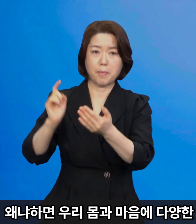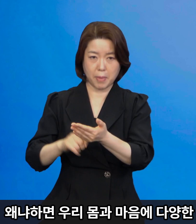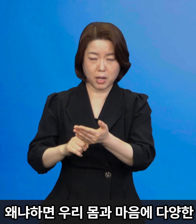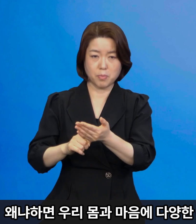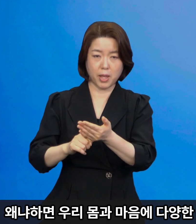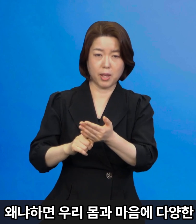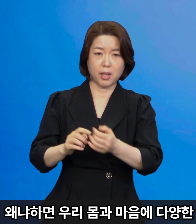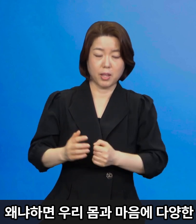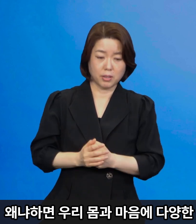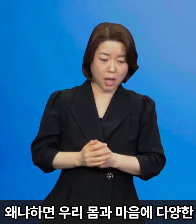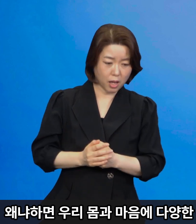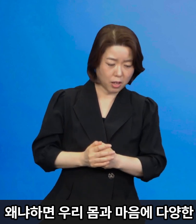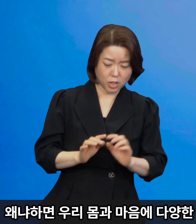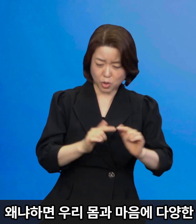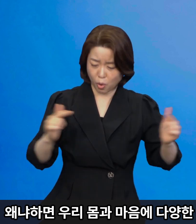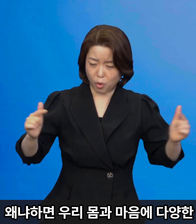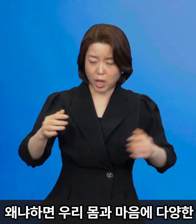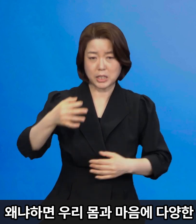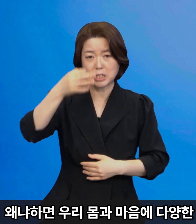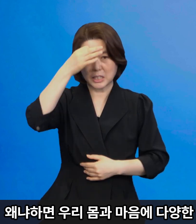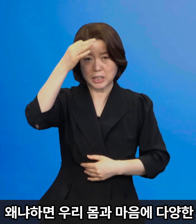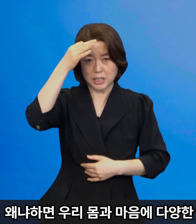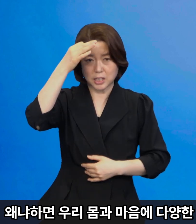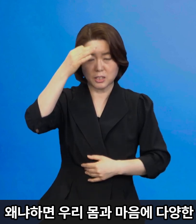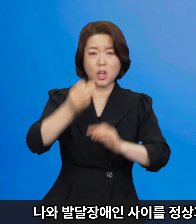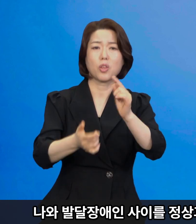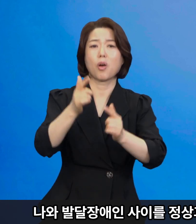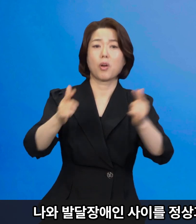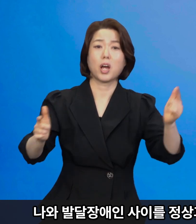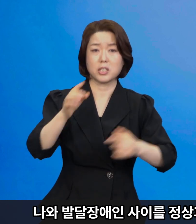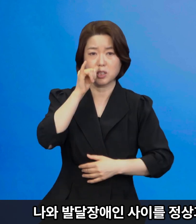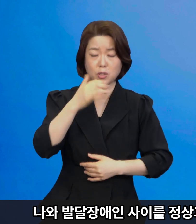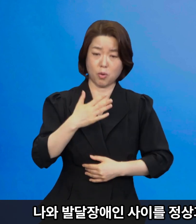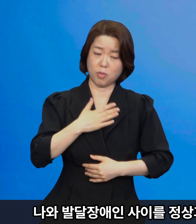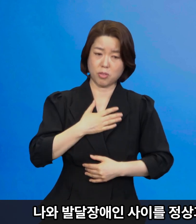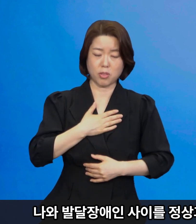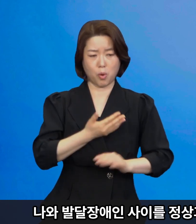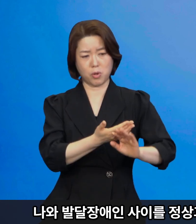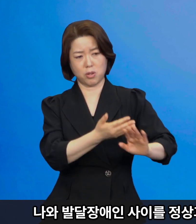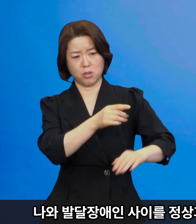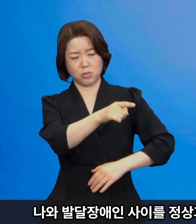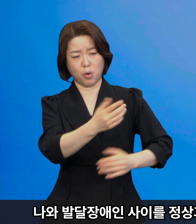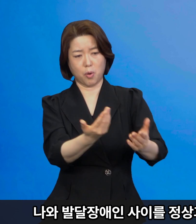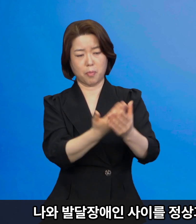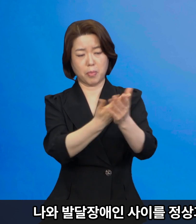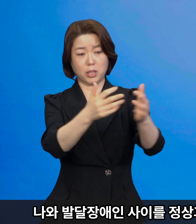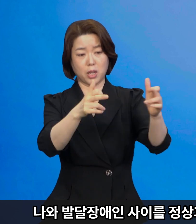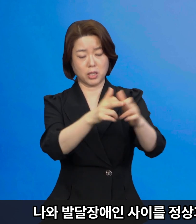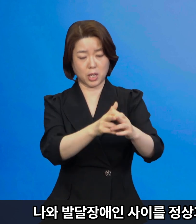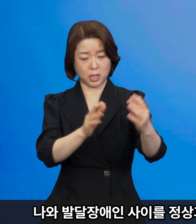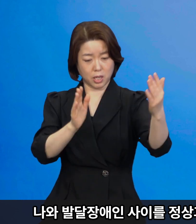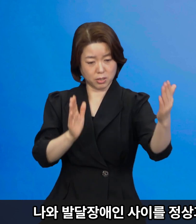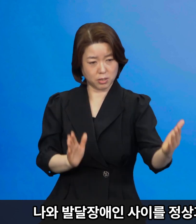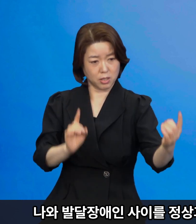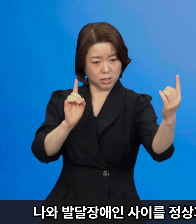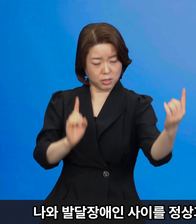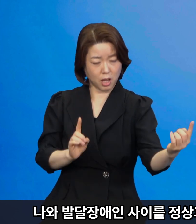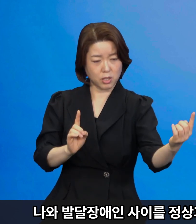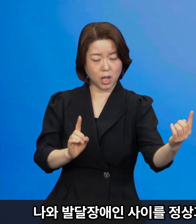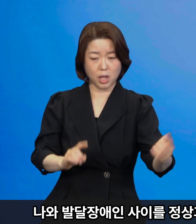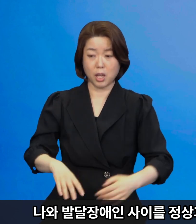다양한 측면의 기능들이 있기 때문에 그렇습니다. 나와 발달 장애인 사이를